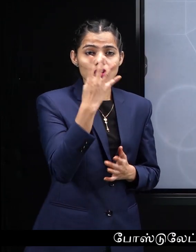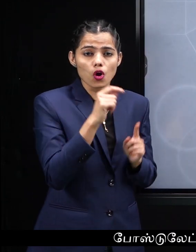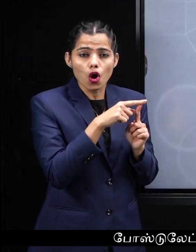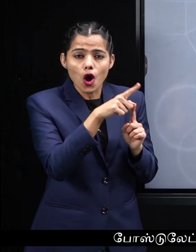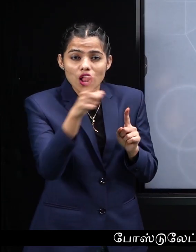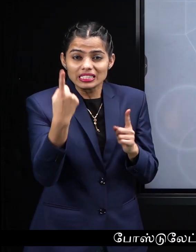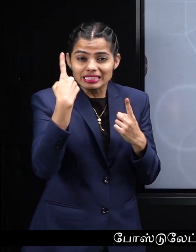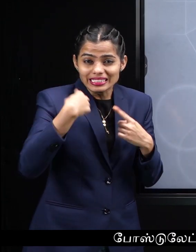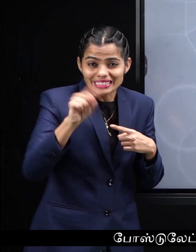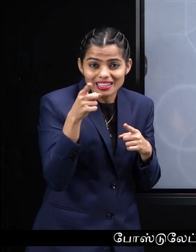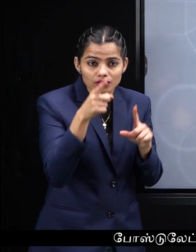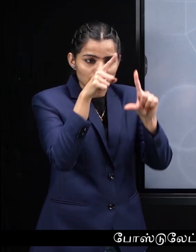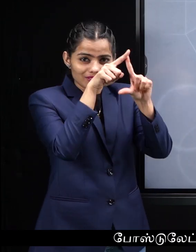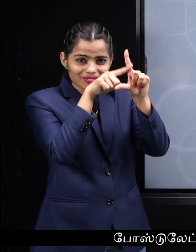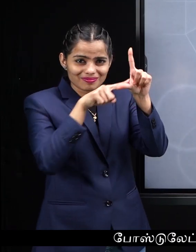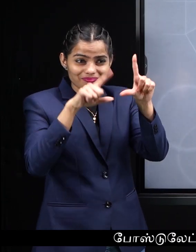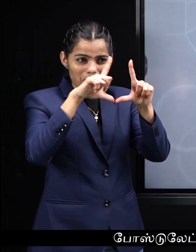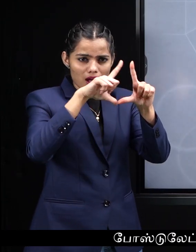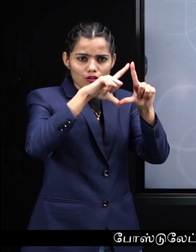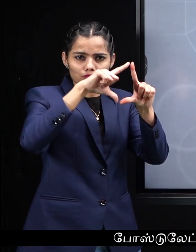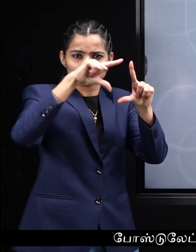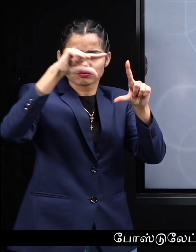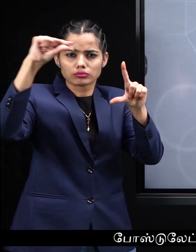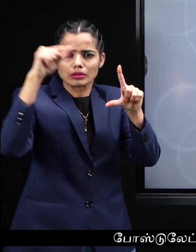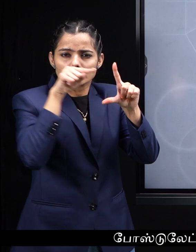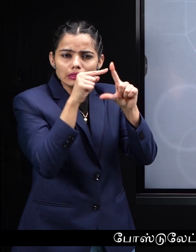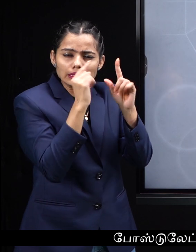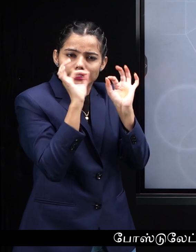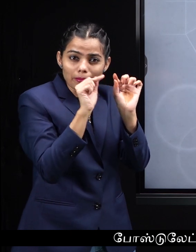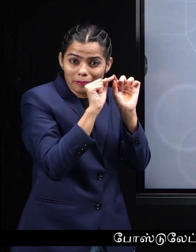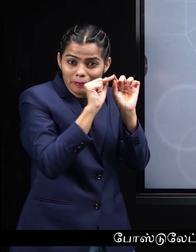முன்மொழி 4. அனைத்து வலது கோணங்களும் ஒன்றுக்கொன்று சமம்.